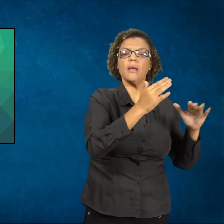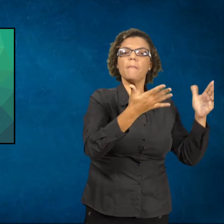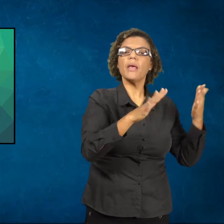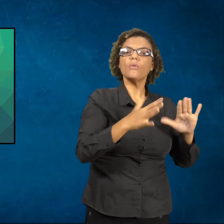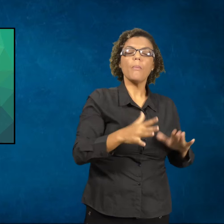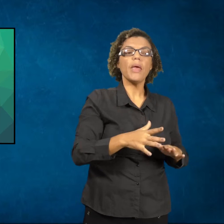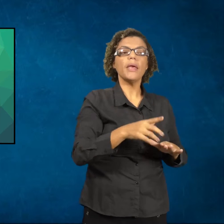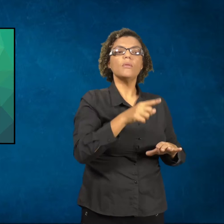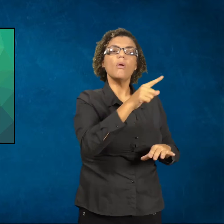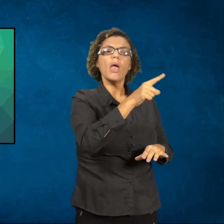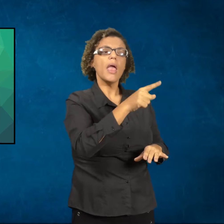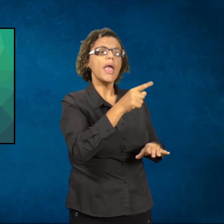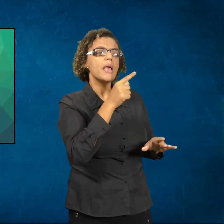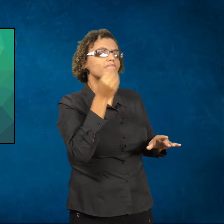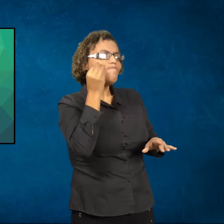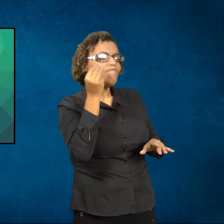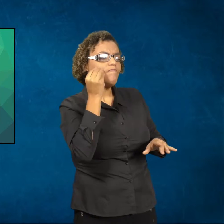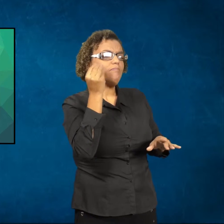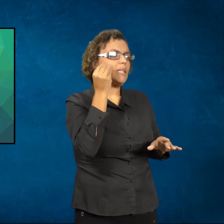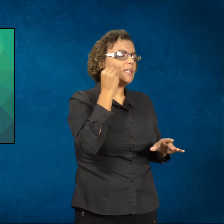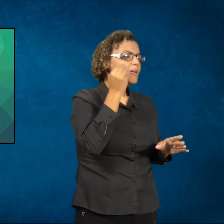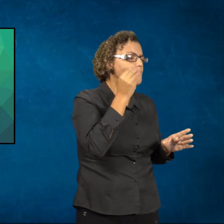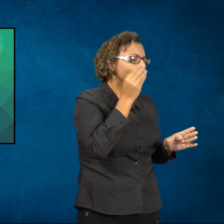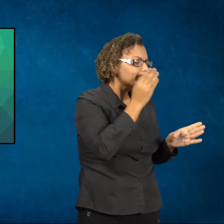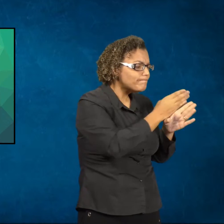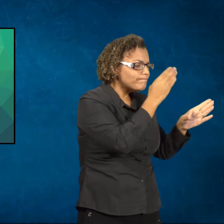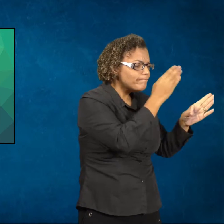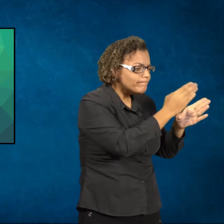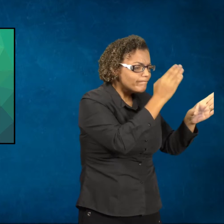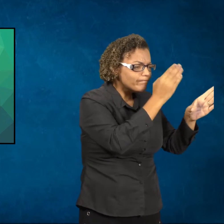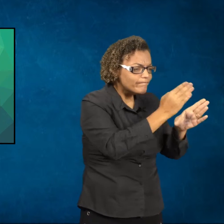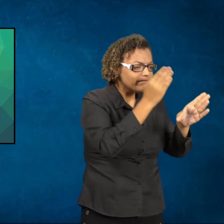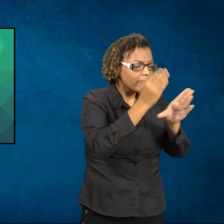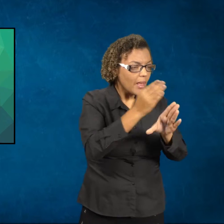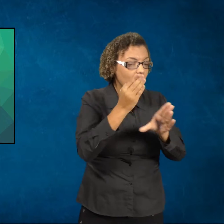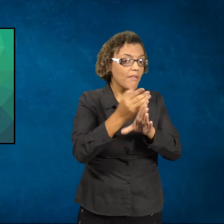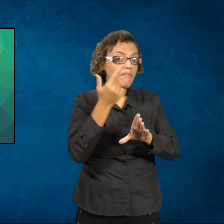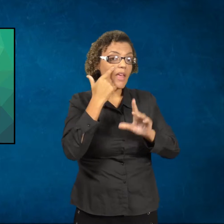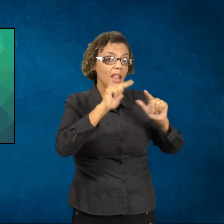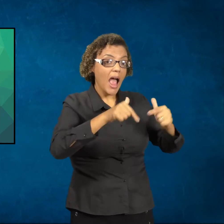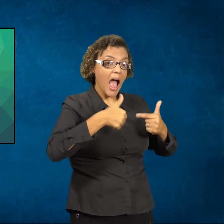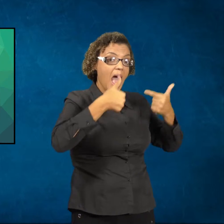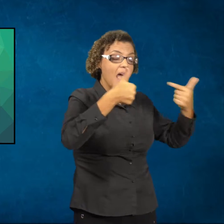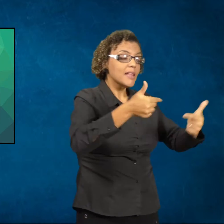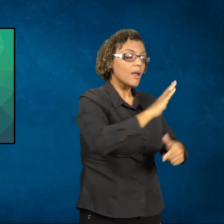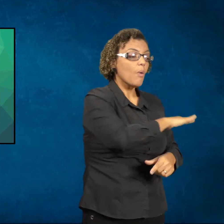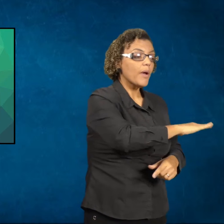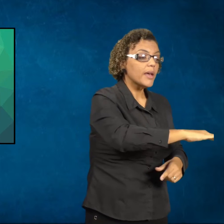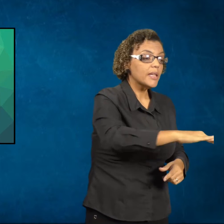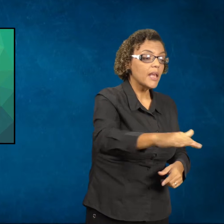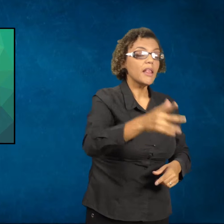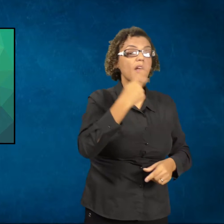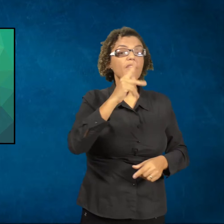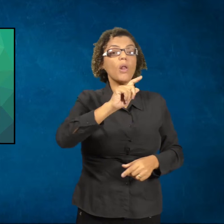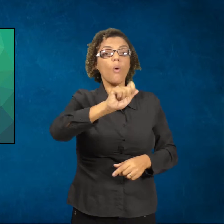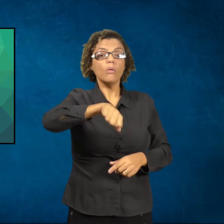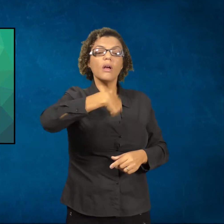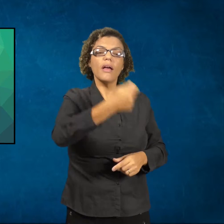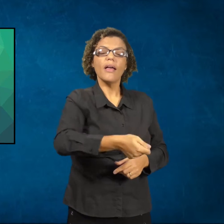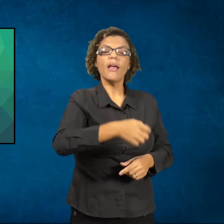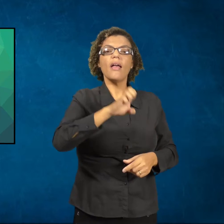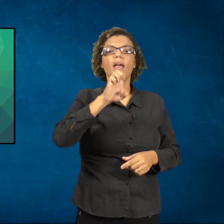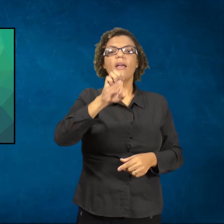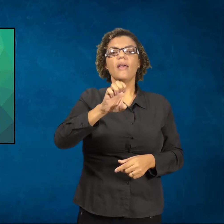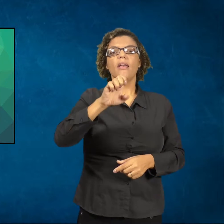motor explicativo de todas as ações das crianças, ele chamava isso de